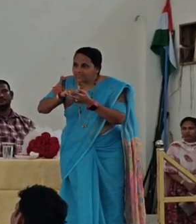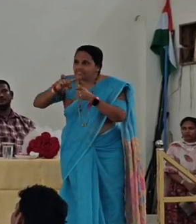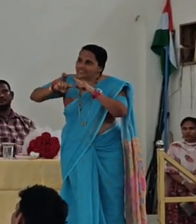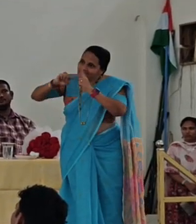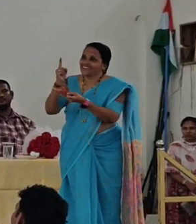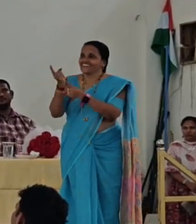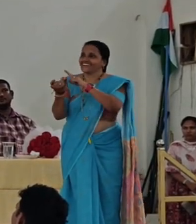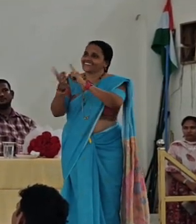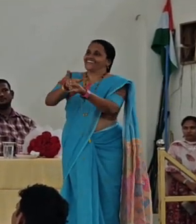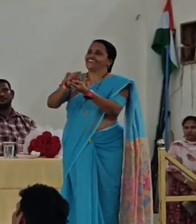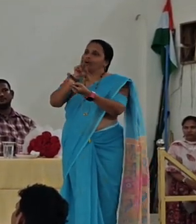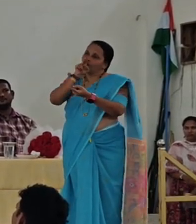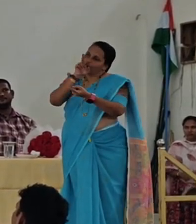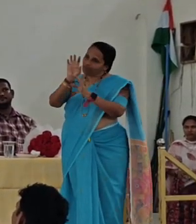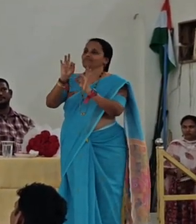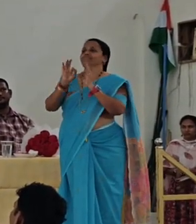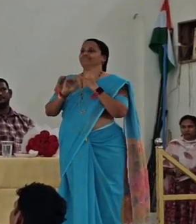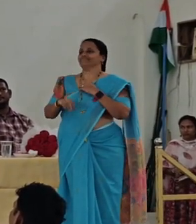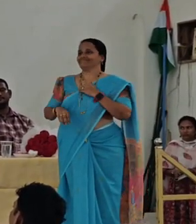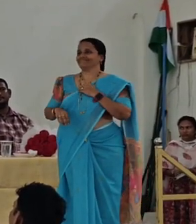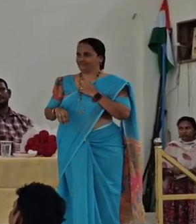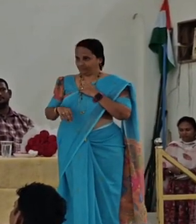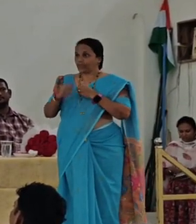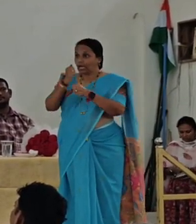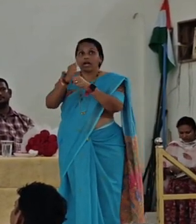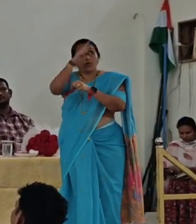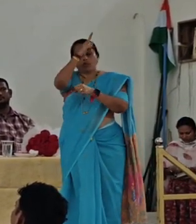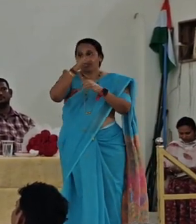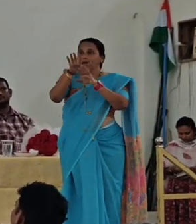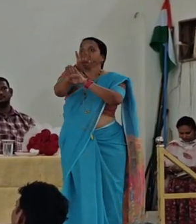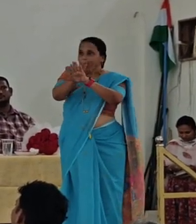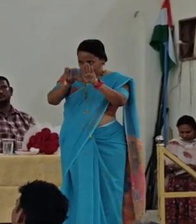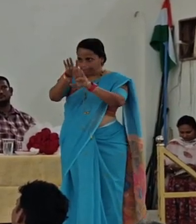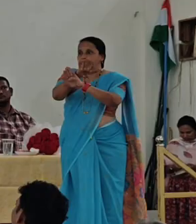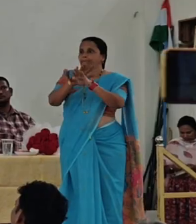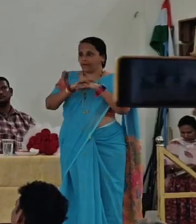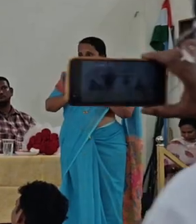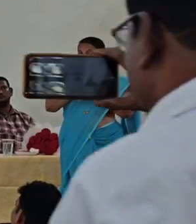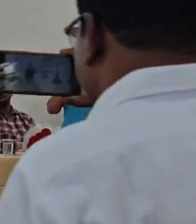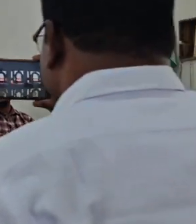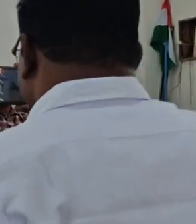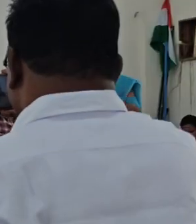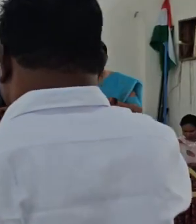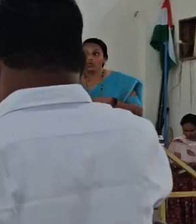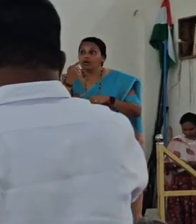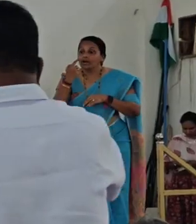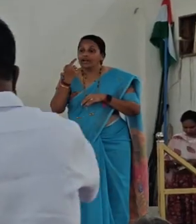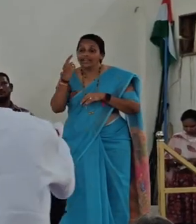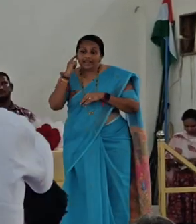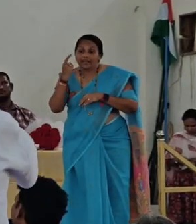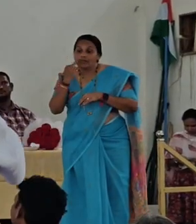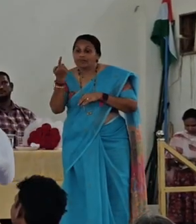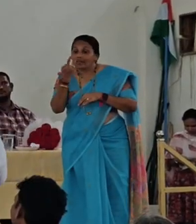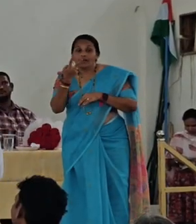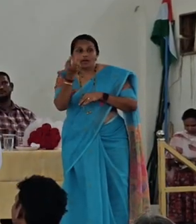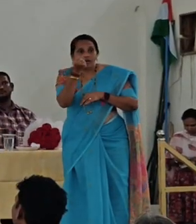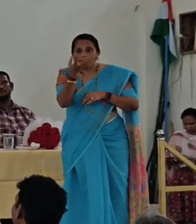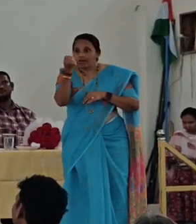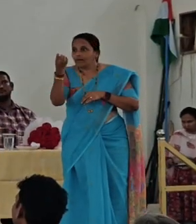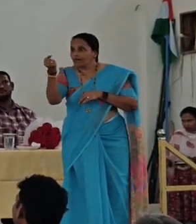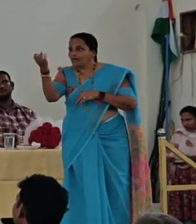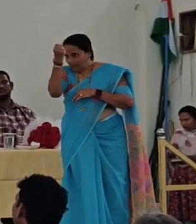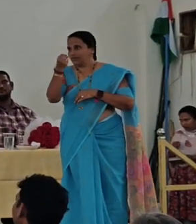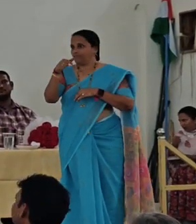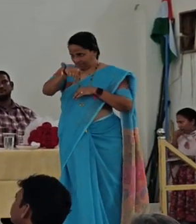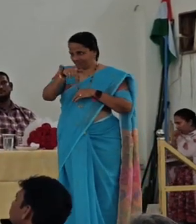ద్వారా మెడికల్ హెల్త్ డిపార్ట్మెంట్ వాళ్ళు గుర్తించి మనకు NTR